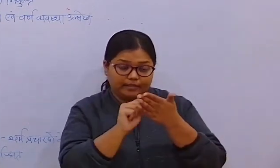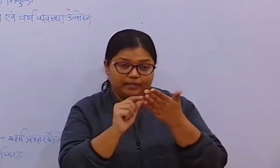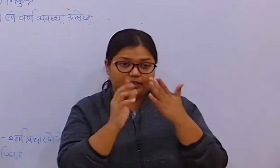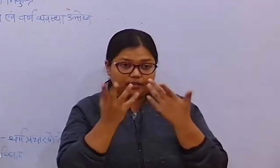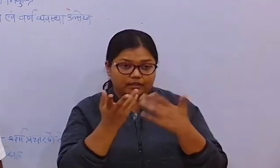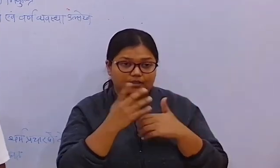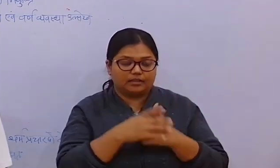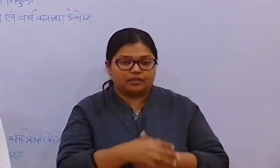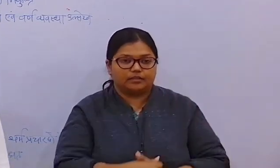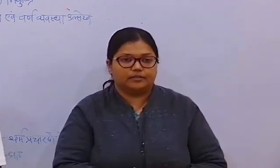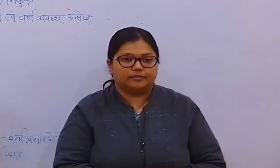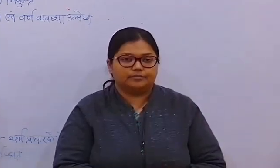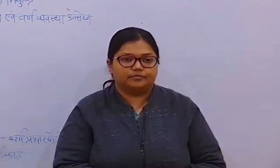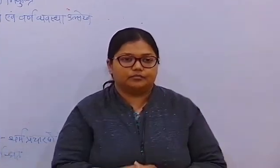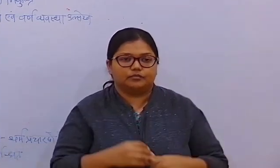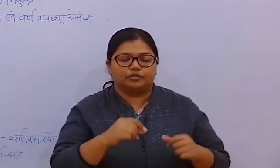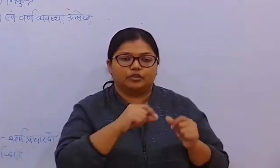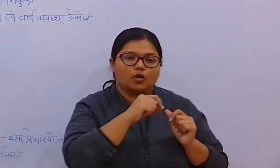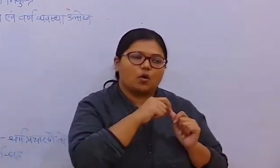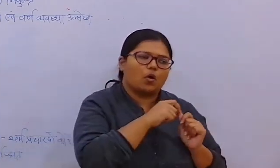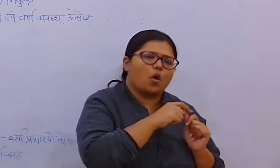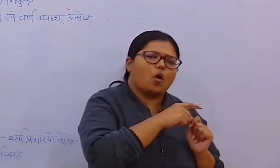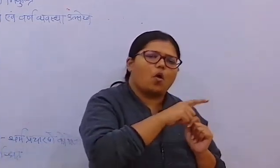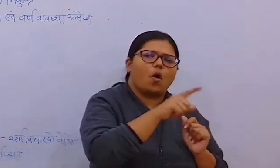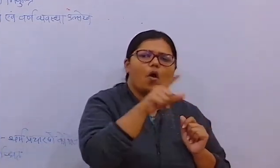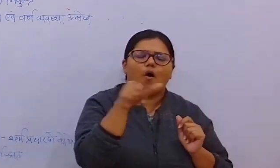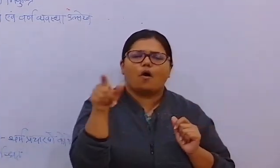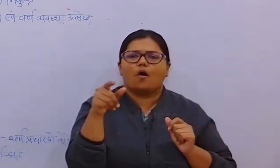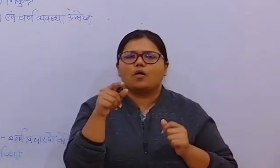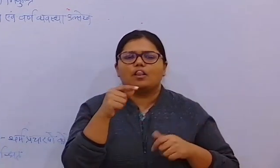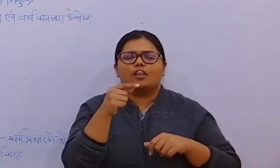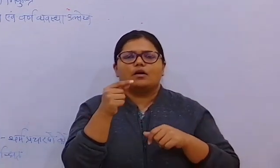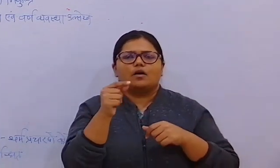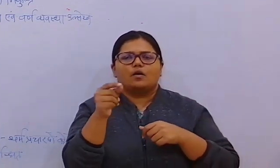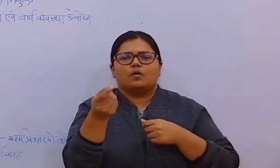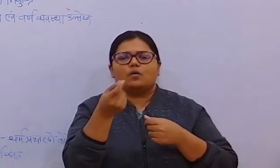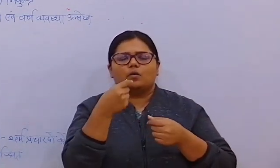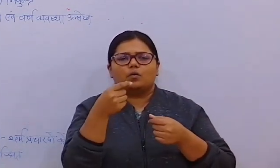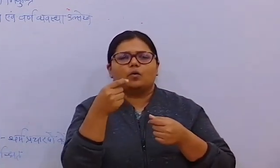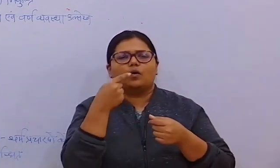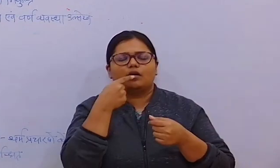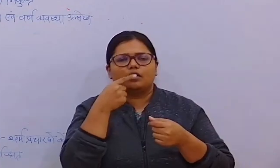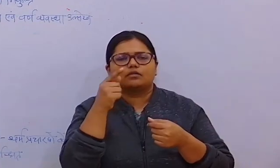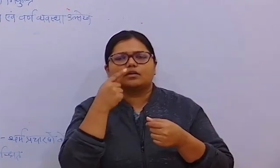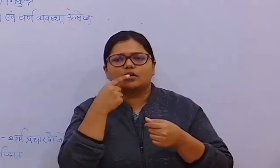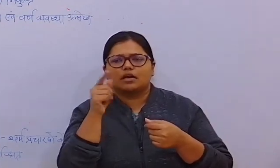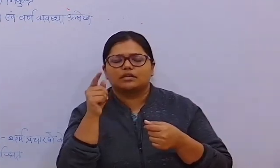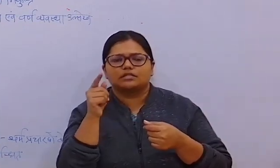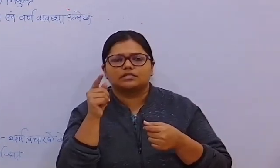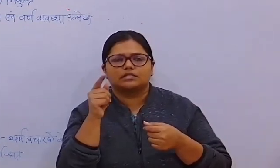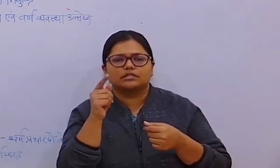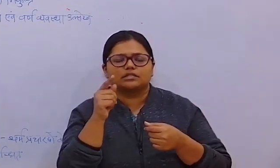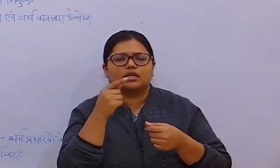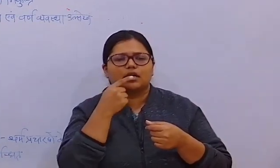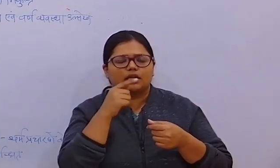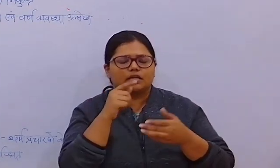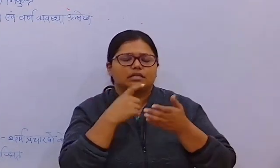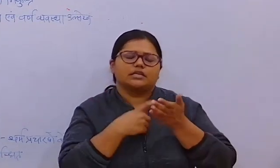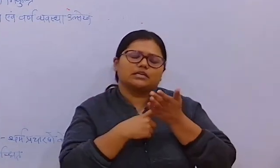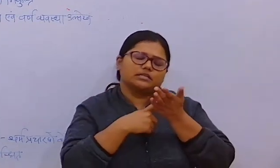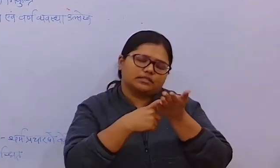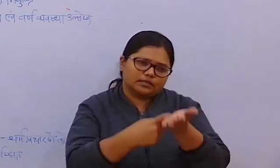सभी मतों का सत्कार करना चाहिए, अर्थात सभी धर्मों का क्या करना चाहिए, हमको आदर करना चाहिए,